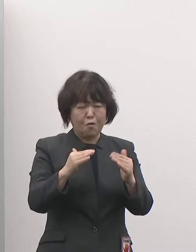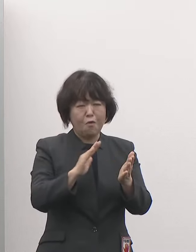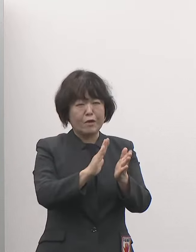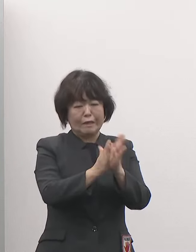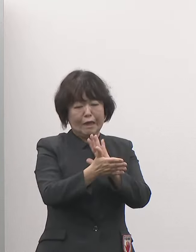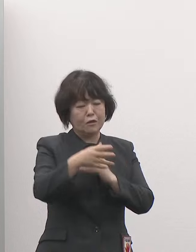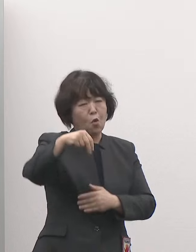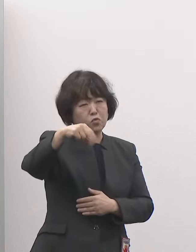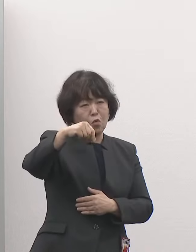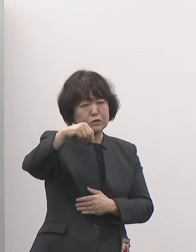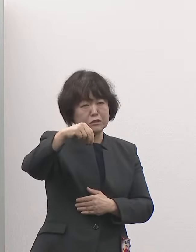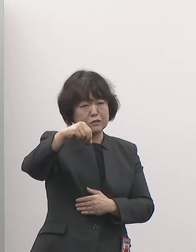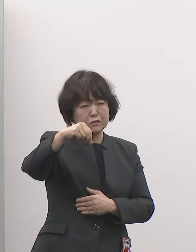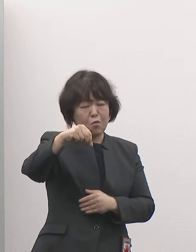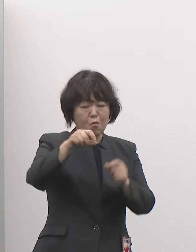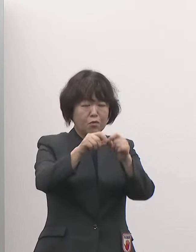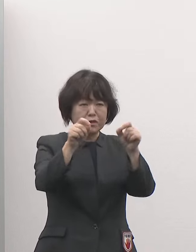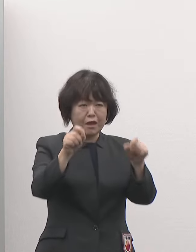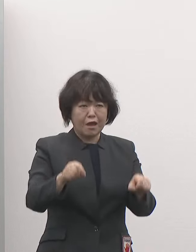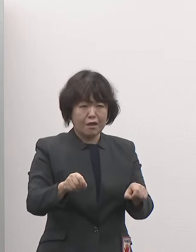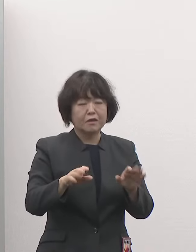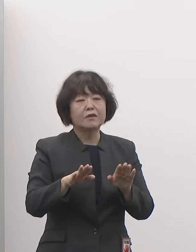題に関しましては、今現在、